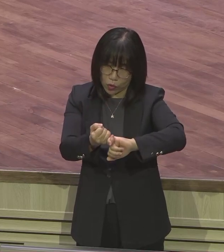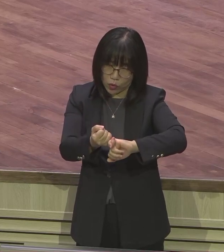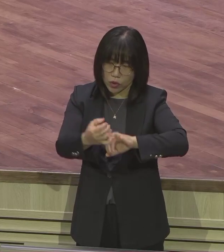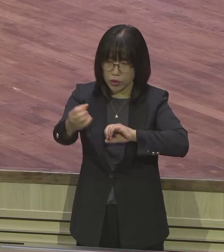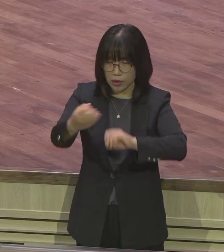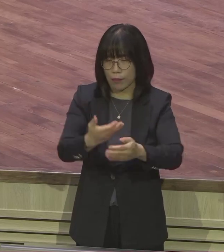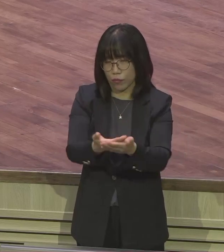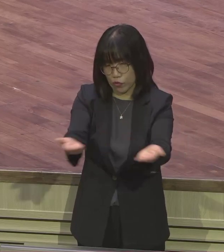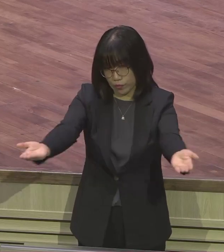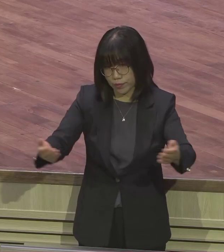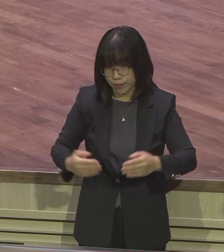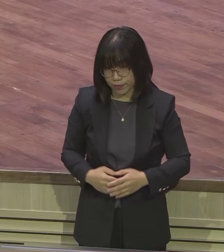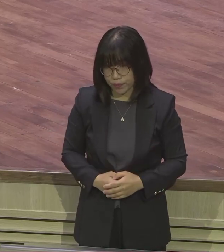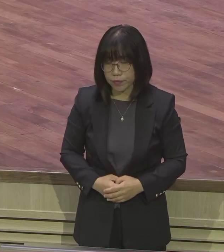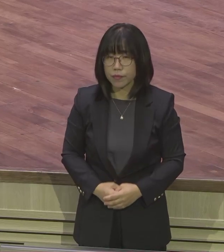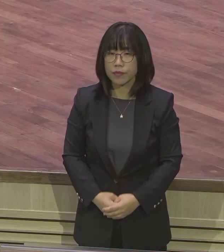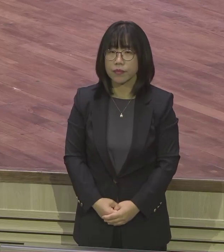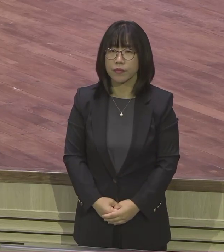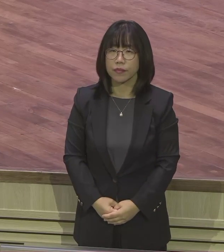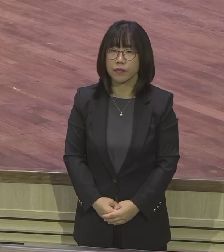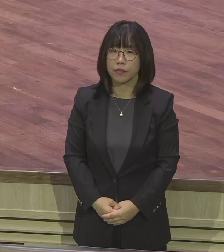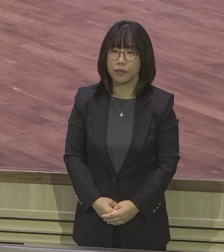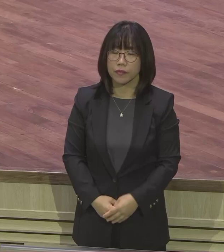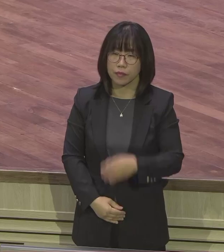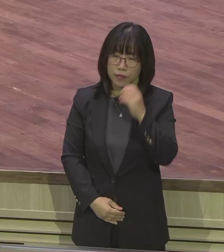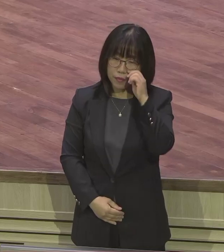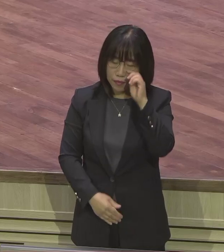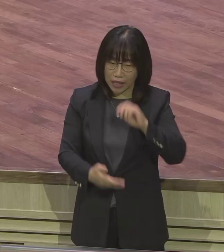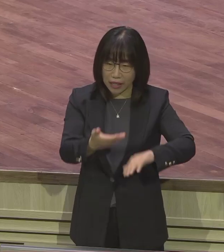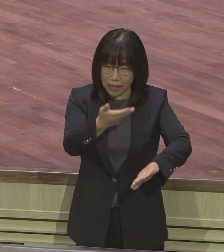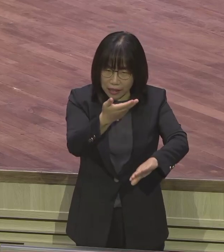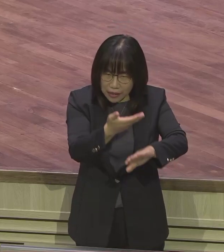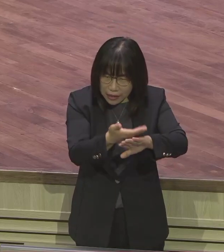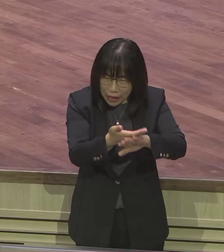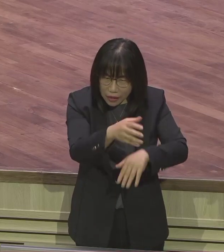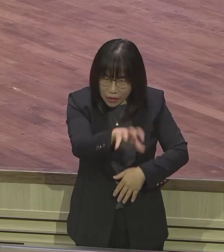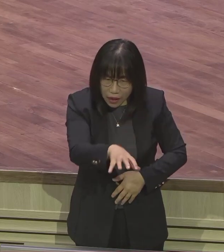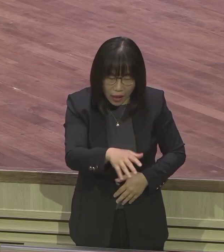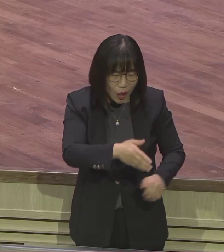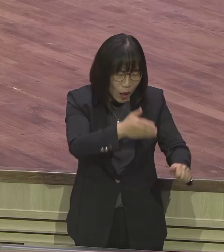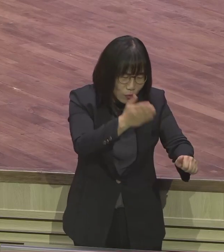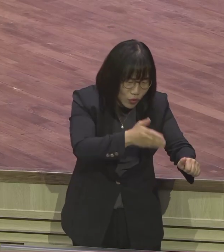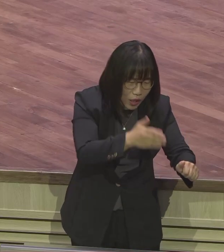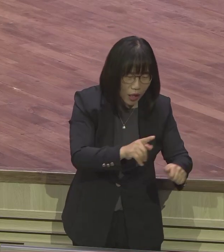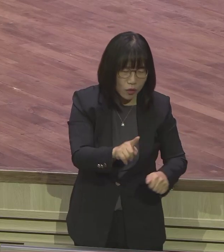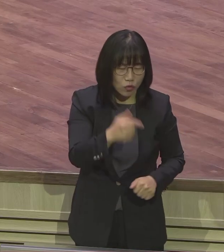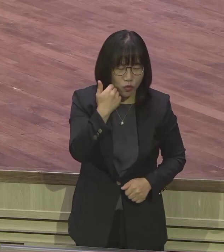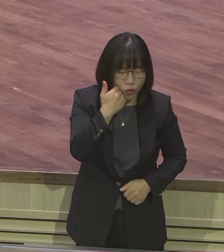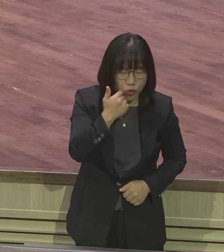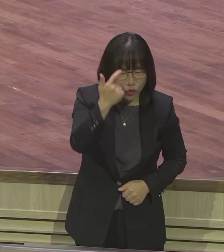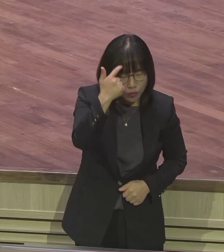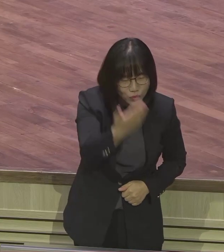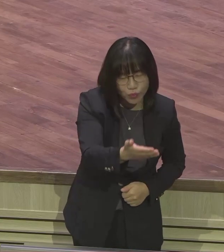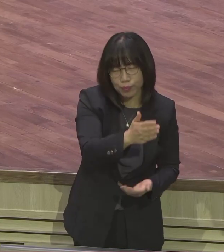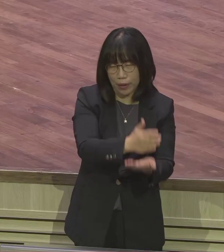예배 신앙생활이에요. 다른 데 답 찾으려고 하지 마세요. 하나님 예배 통해서 내가 지금 이걸 가야 될지